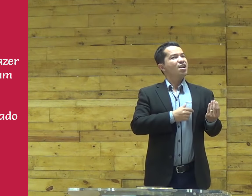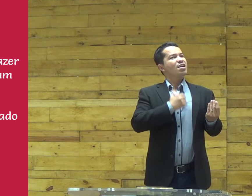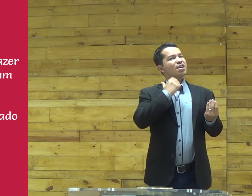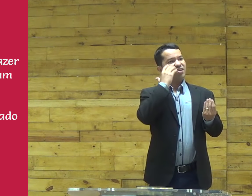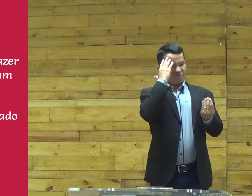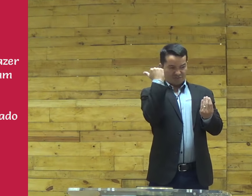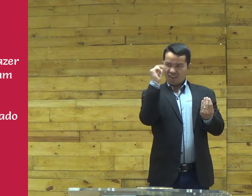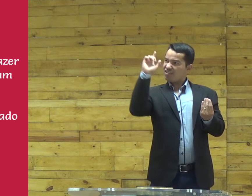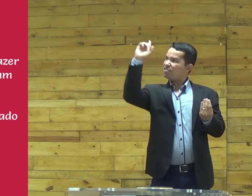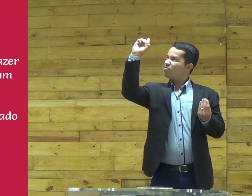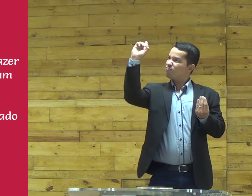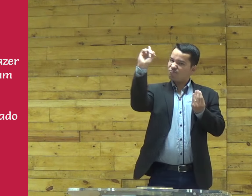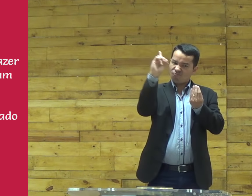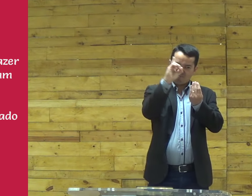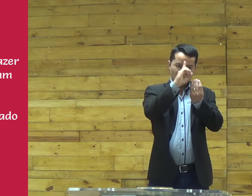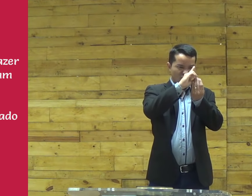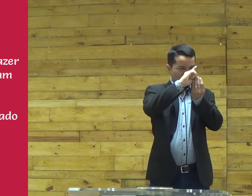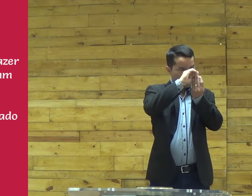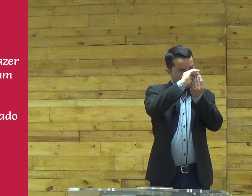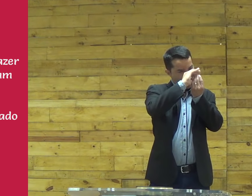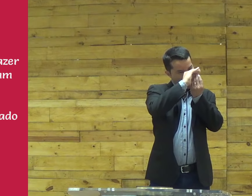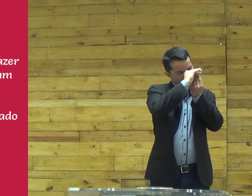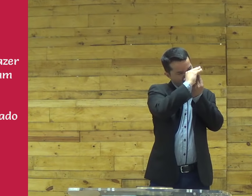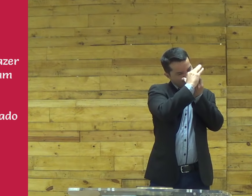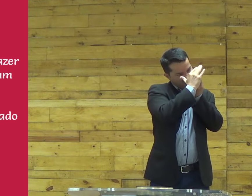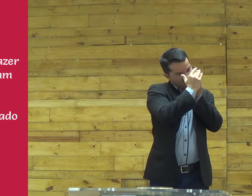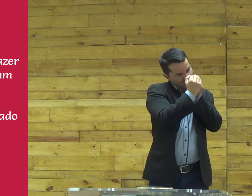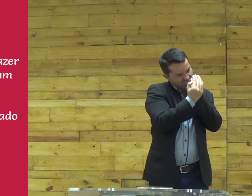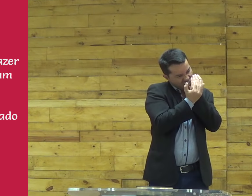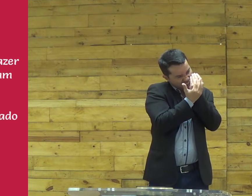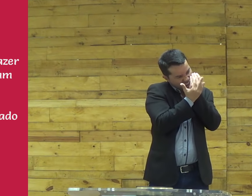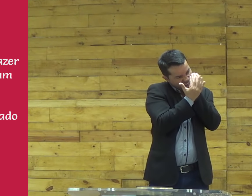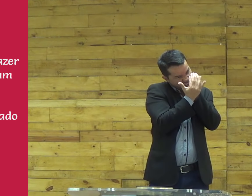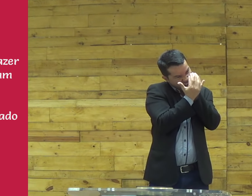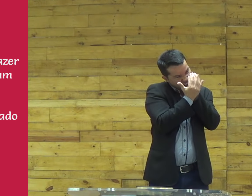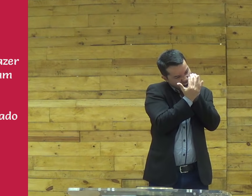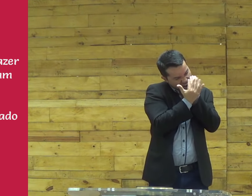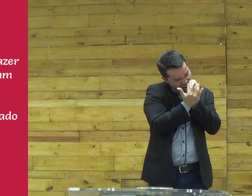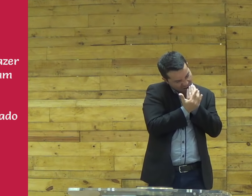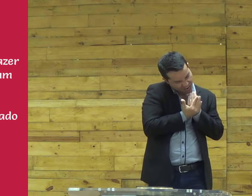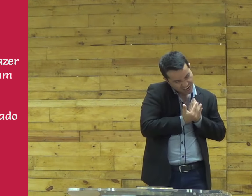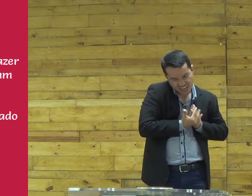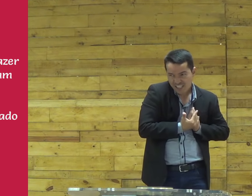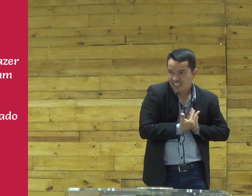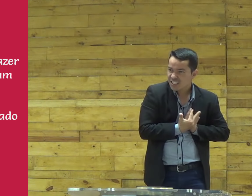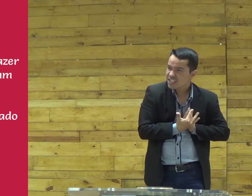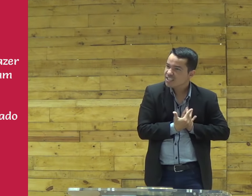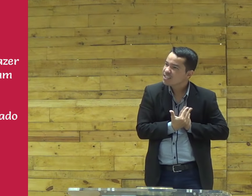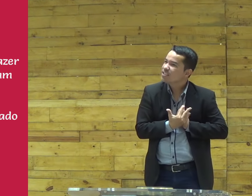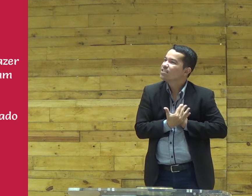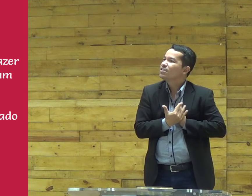Deus. Ah, mas Deus tem tocado na minha vida. Deus, Deus é